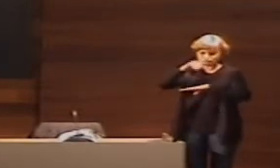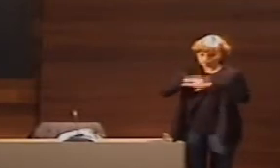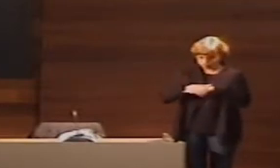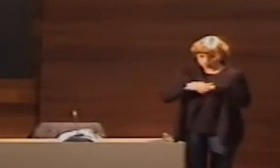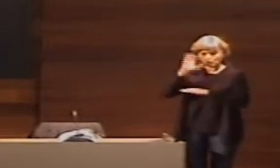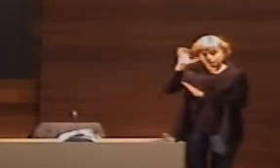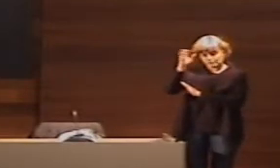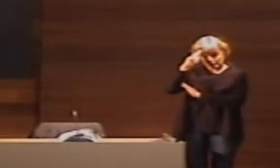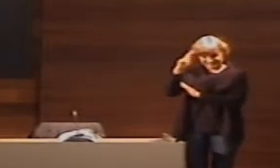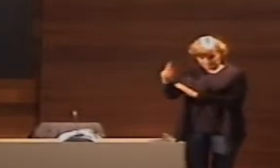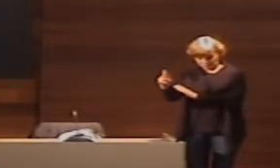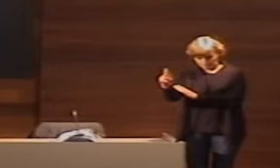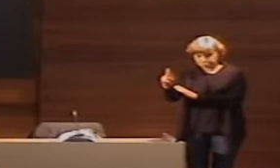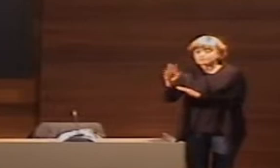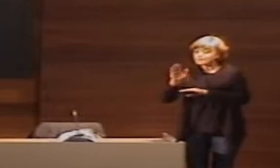climática.